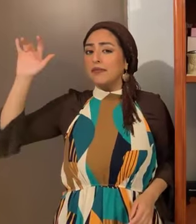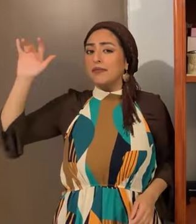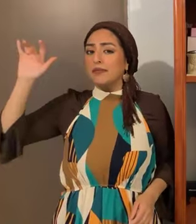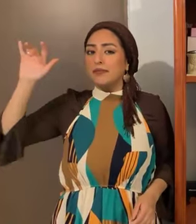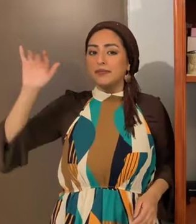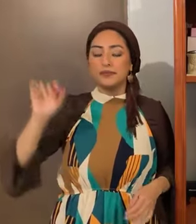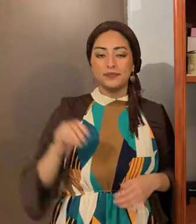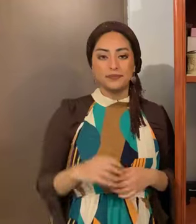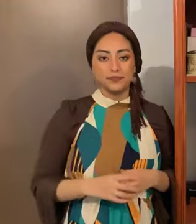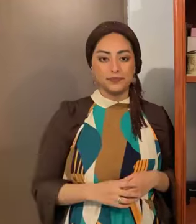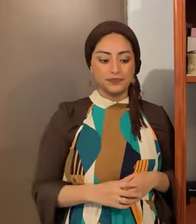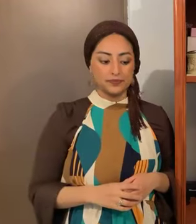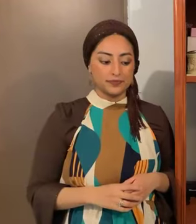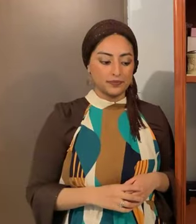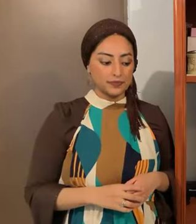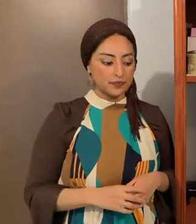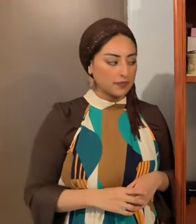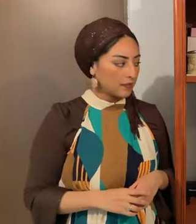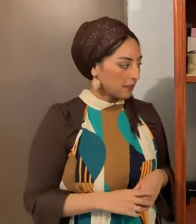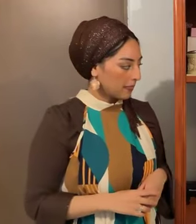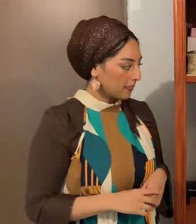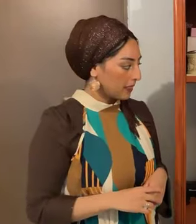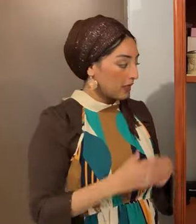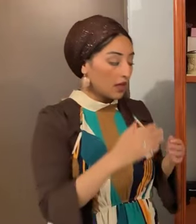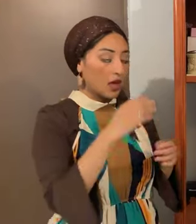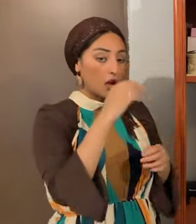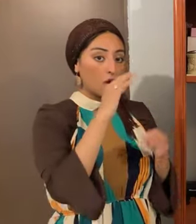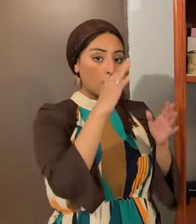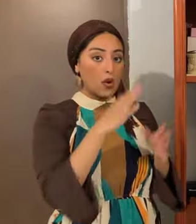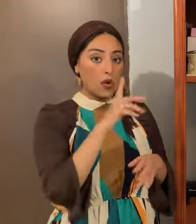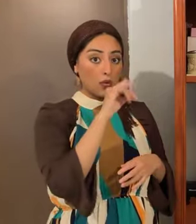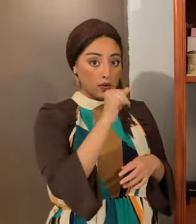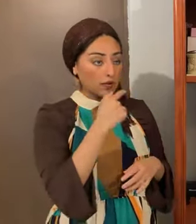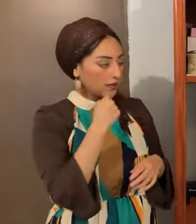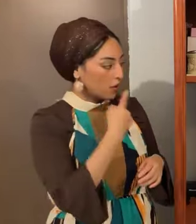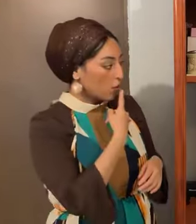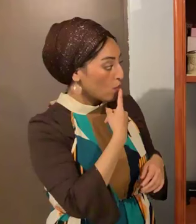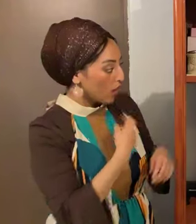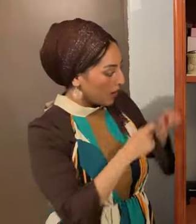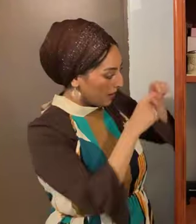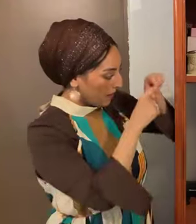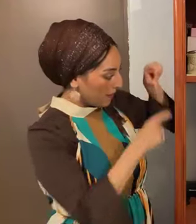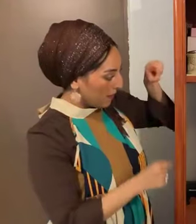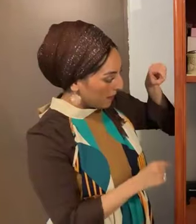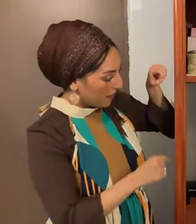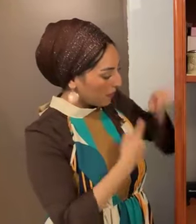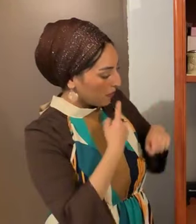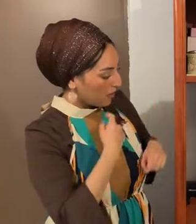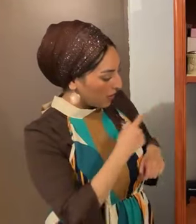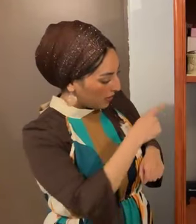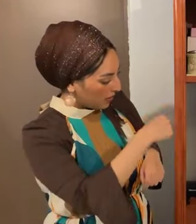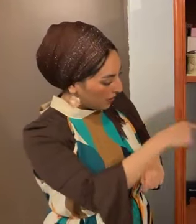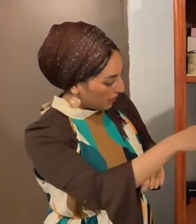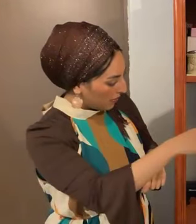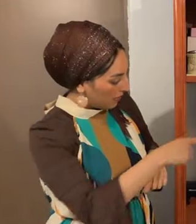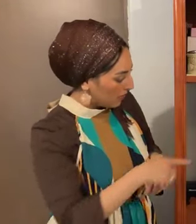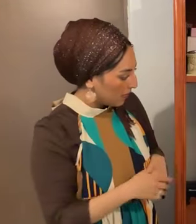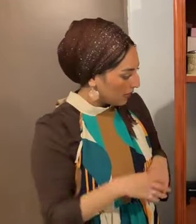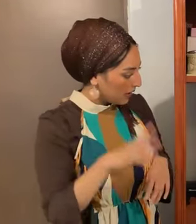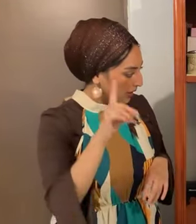Do. Y nuestro amado Roy Luis ahí recalcó en rojo las notas que